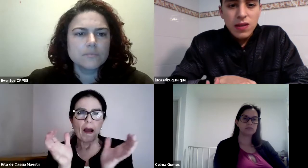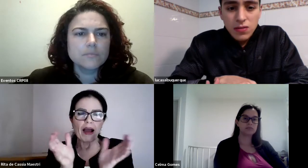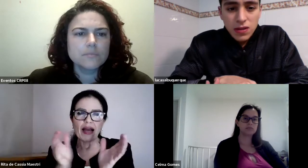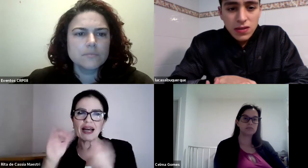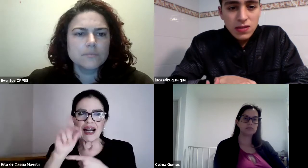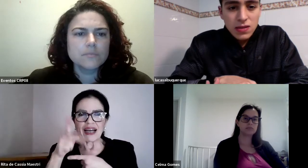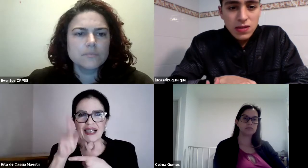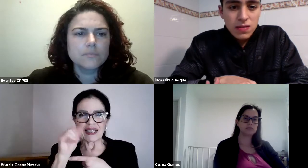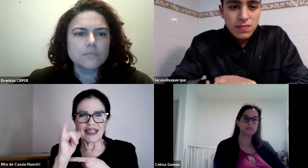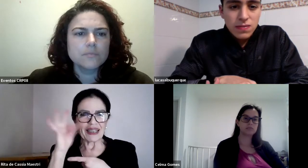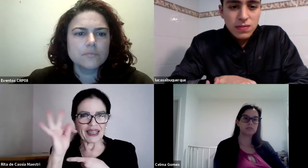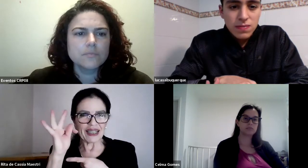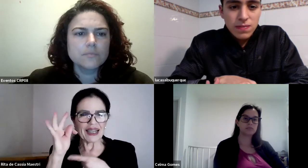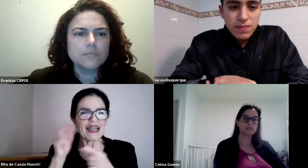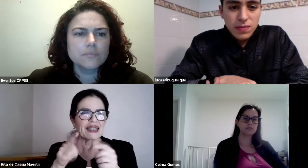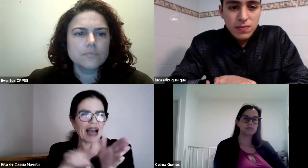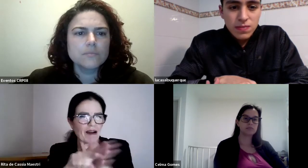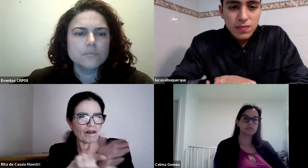Então, dentro desses